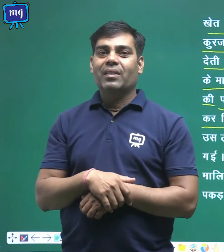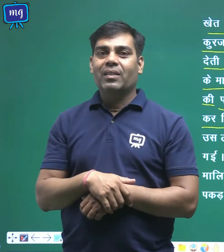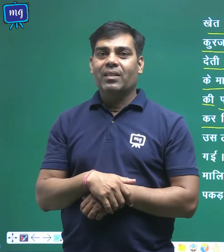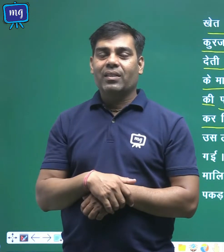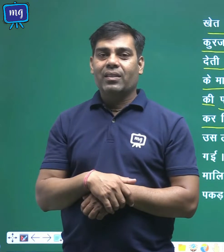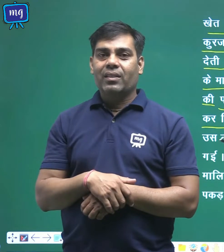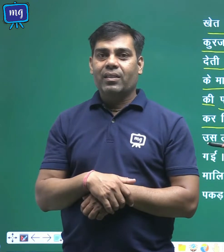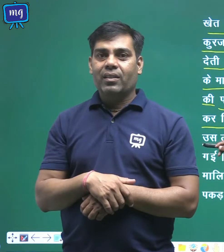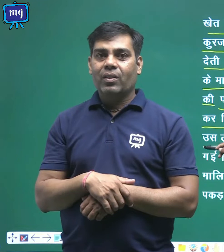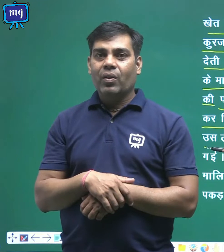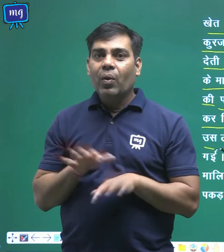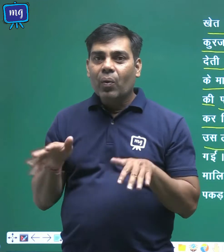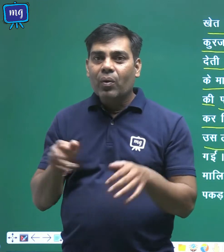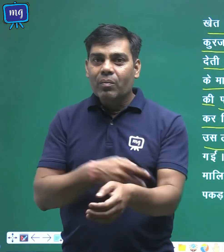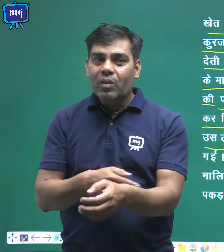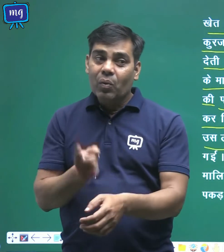कुरज उस लेप से